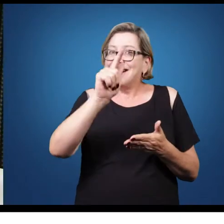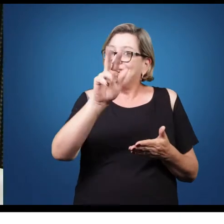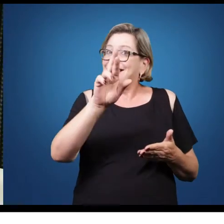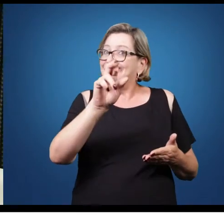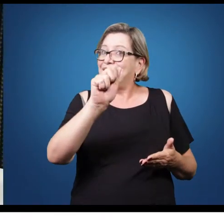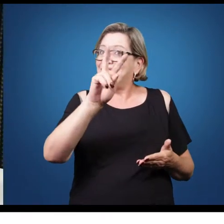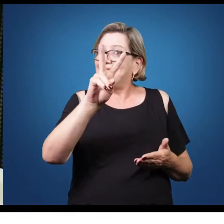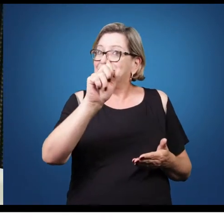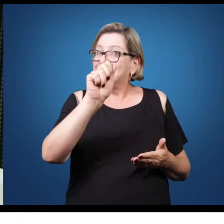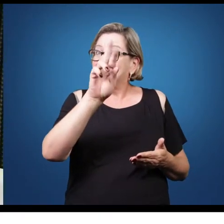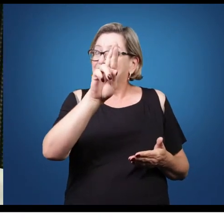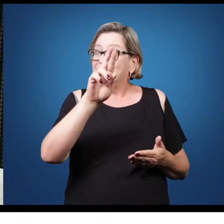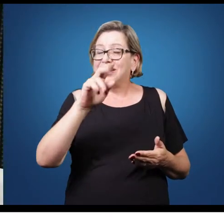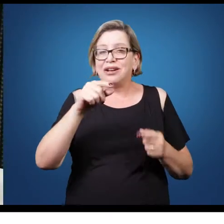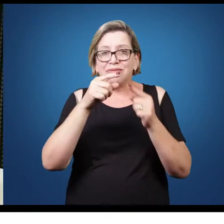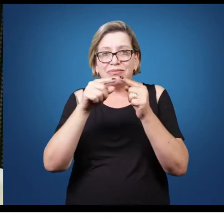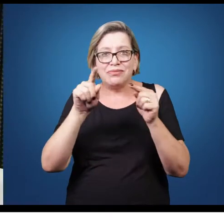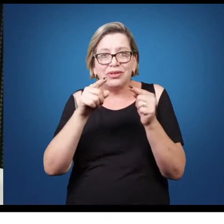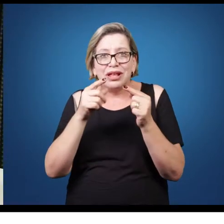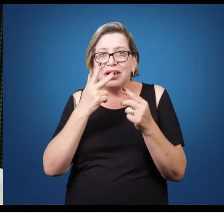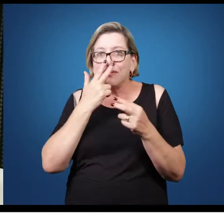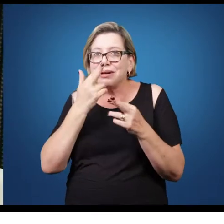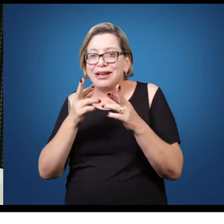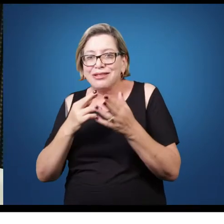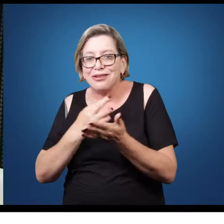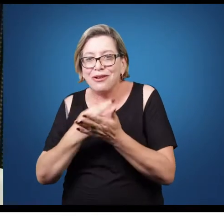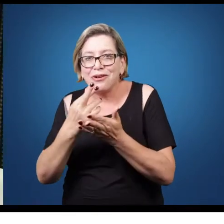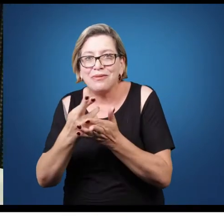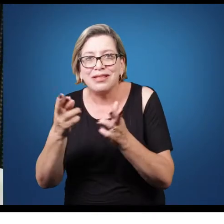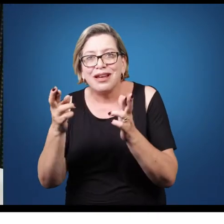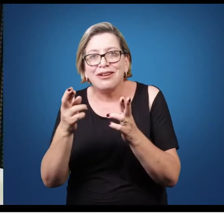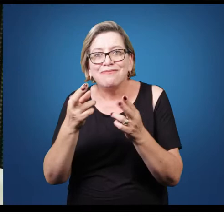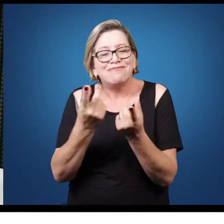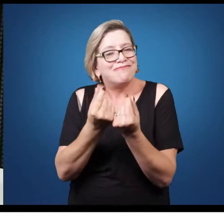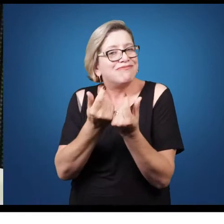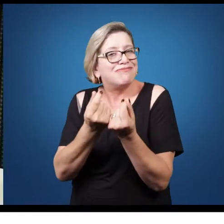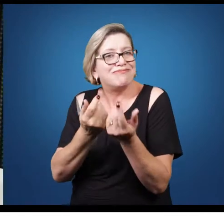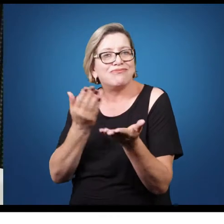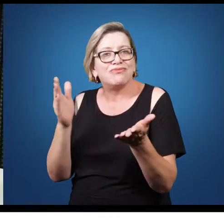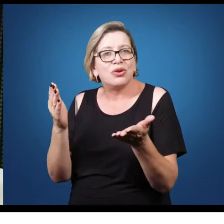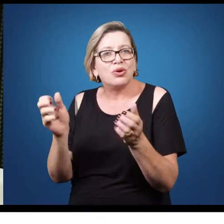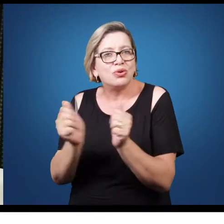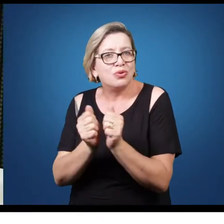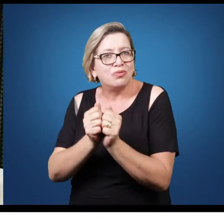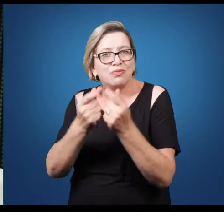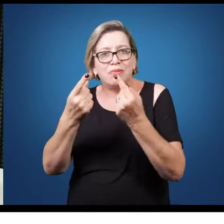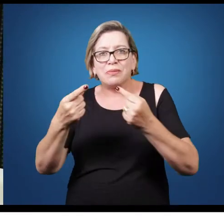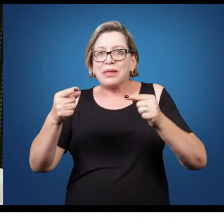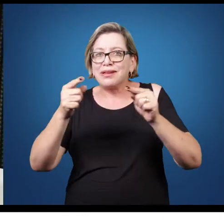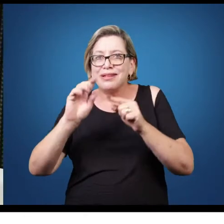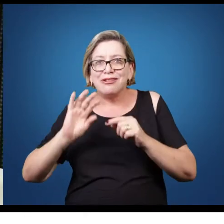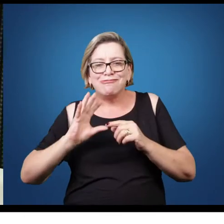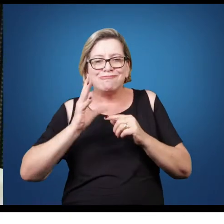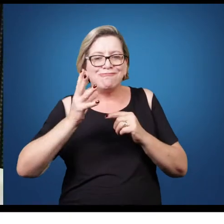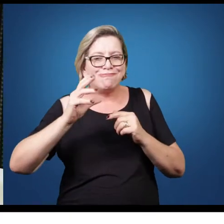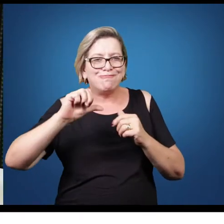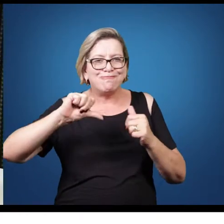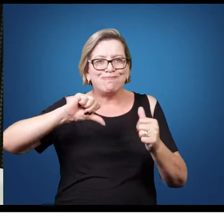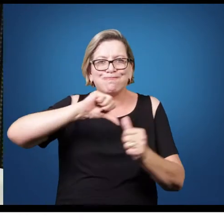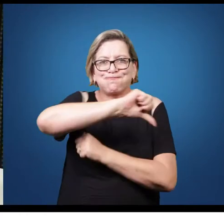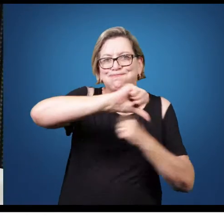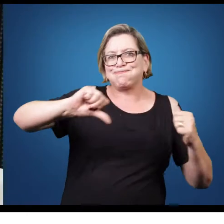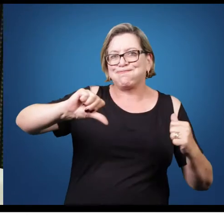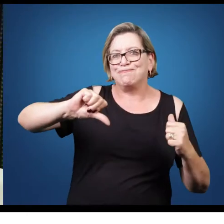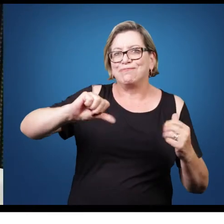sistema financeiro entrasse em agenciamento com com a música e produzir certa distorção então a influências muito